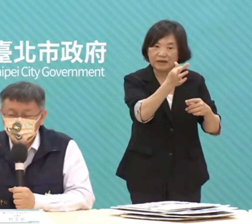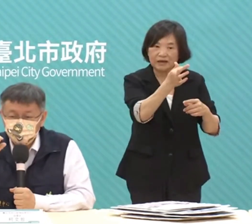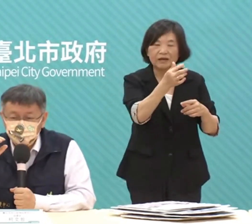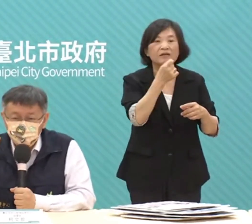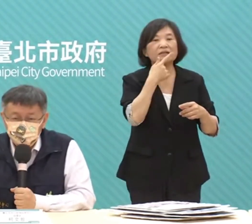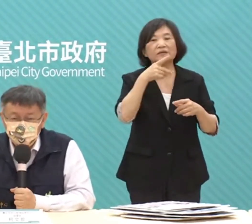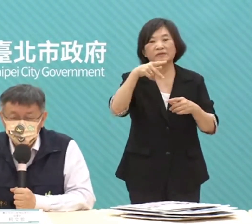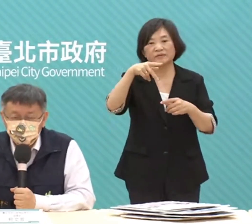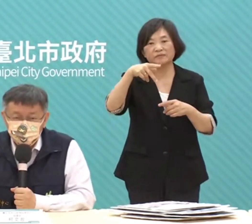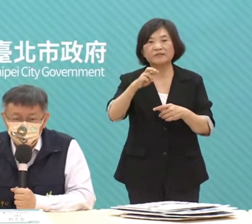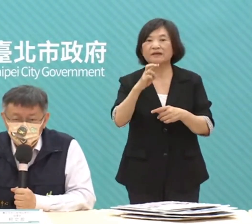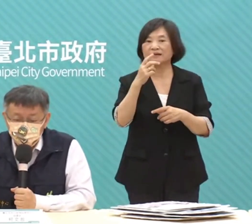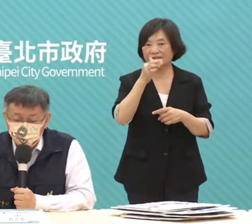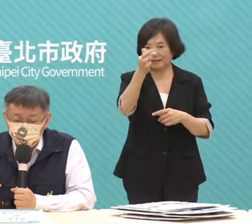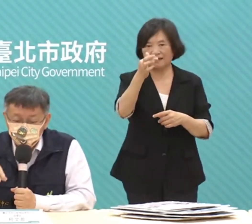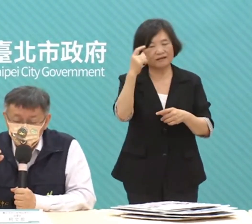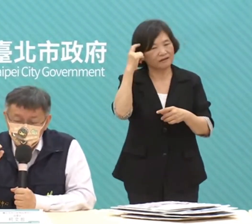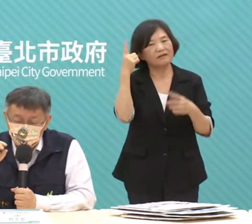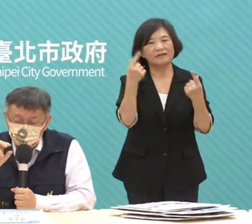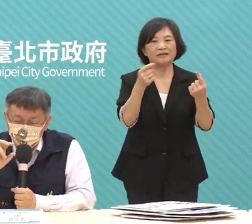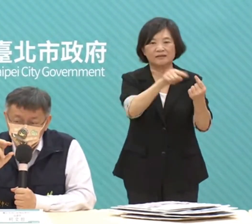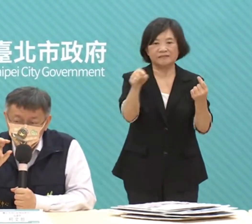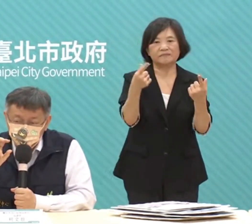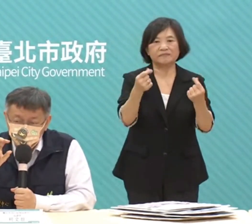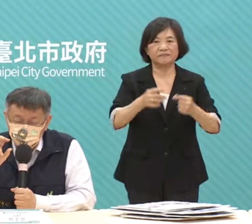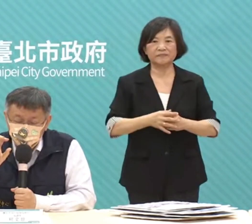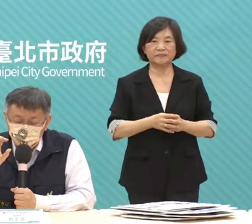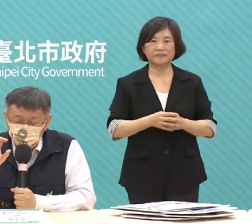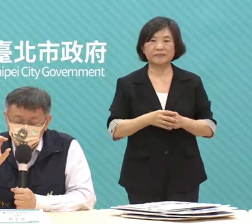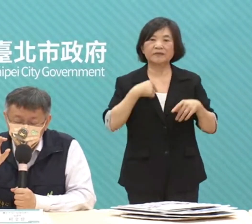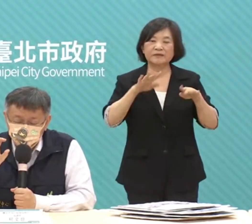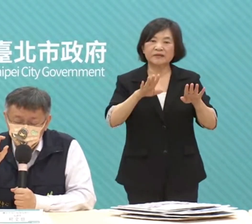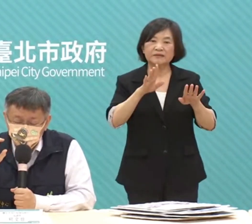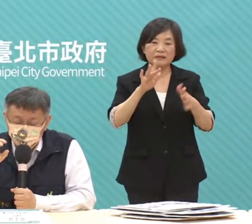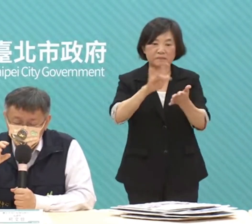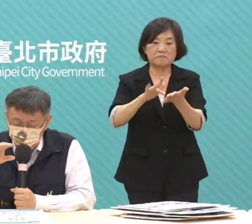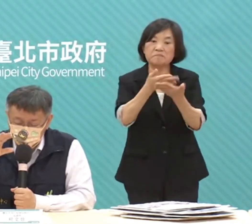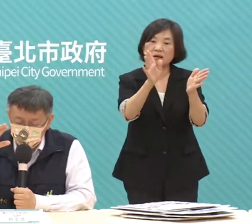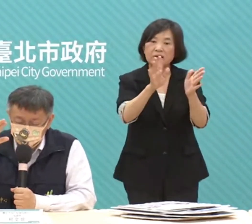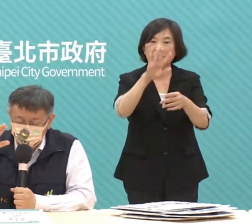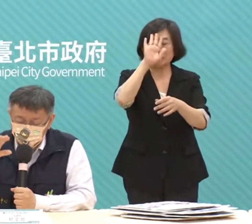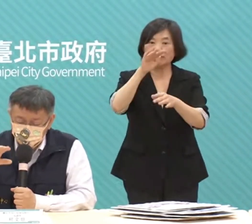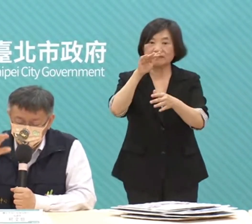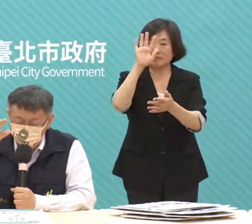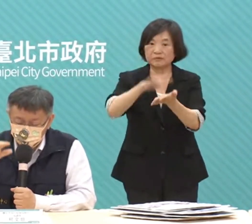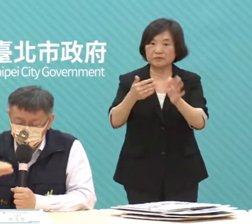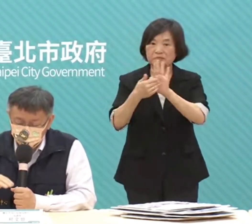样。第一，我们在讲说那个开那个开抗病毒药物哈，它